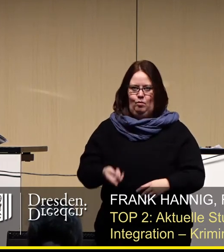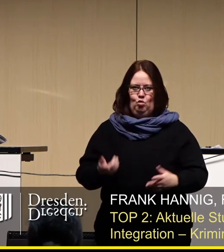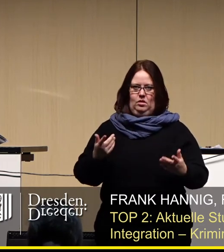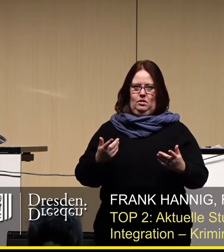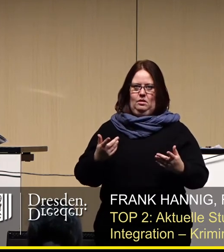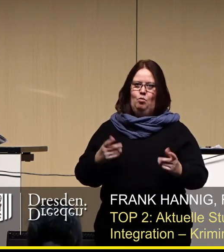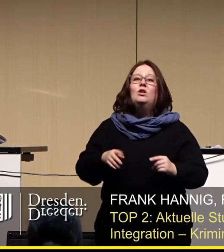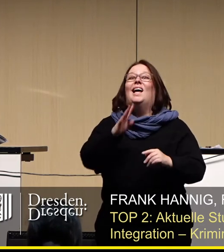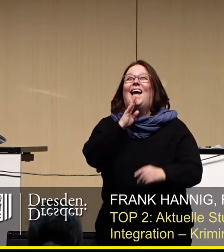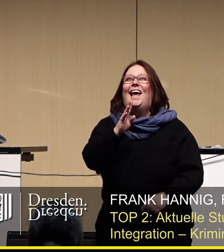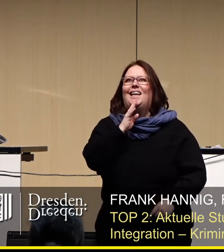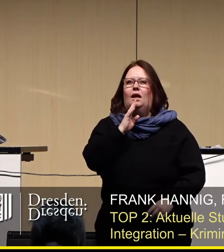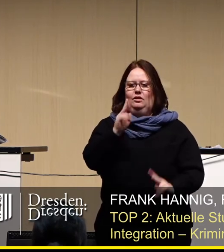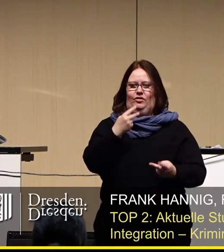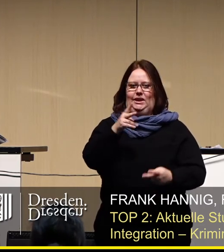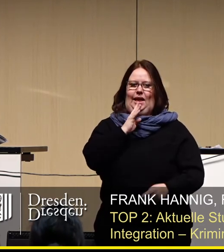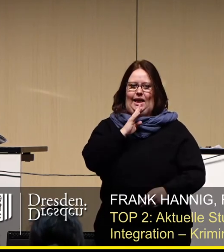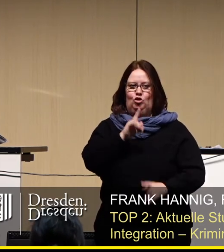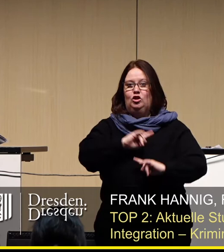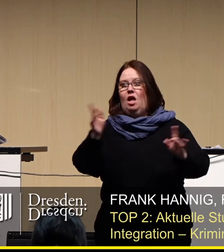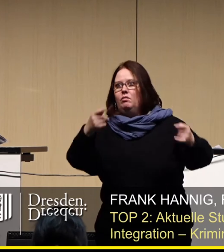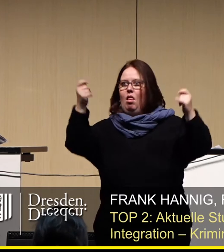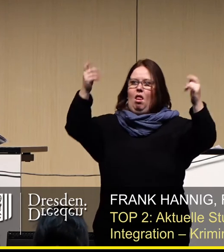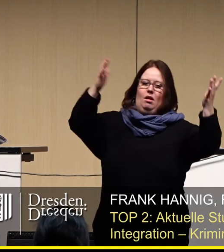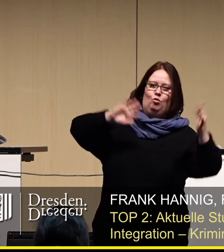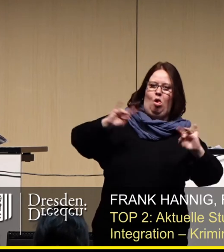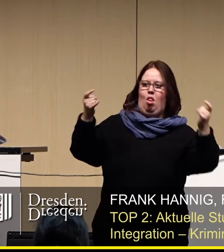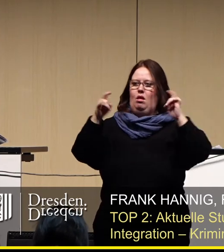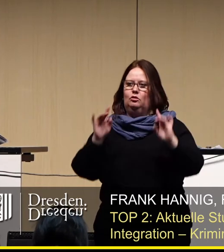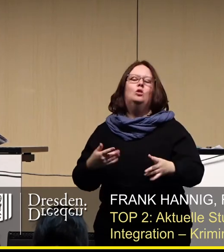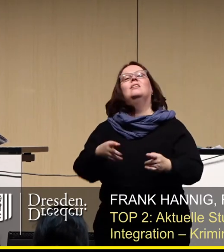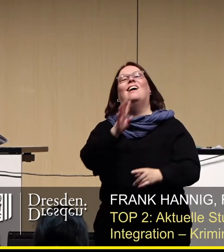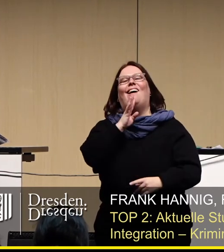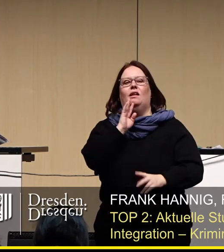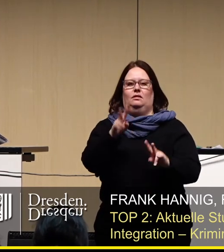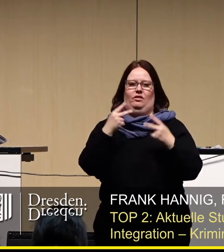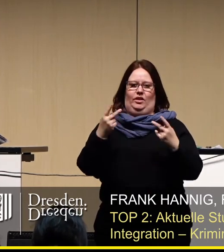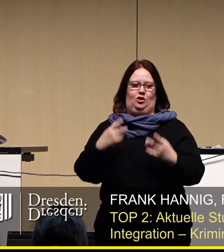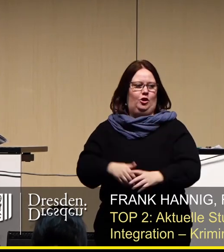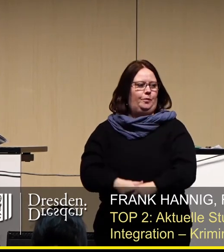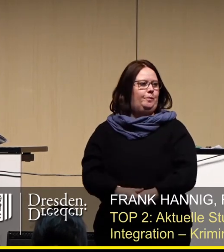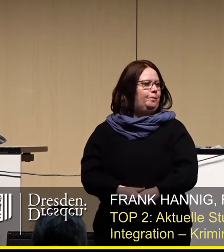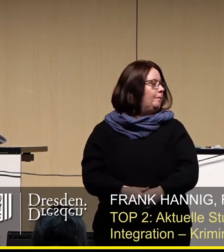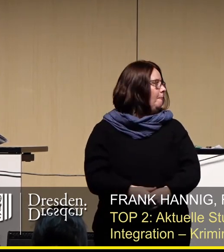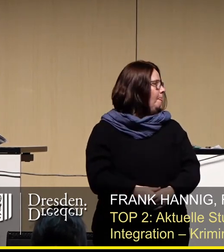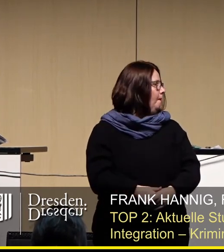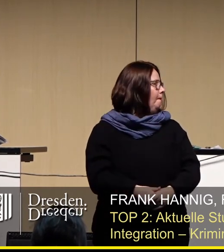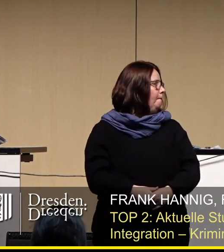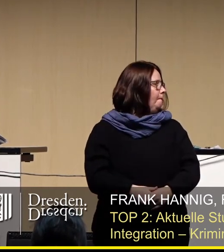Reden, meine Herrschaften, nur reden und nicht ständig politisieren und mit den Fingern auf die Herr Hannig, jetzt ist